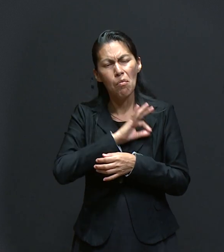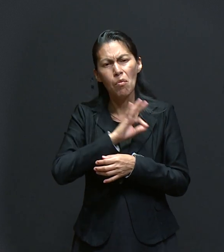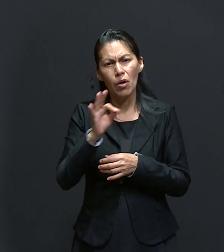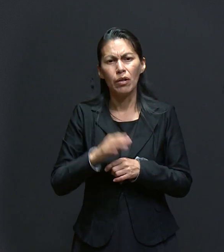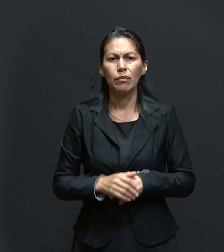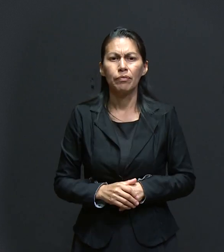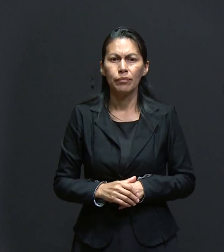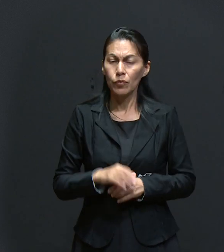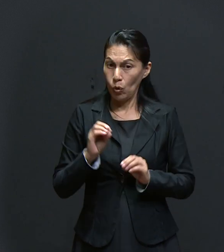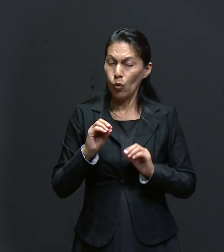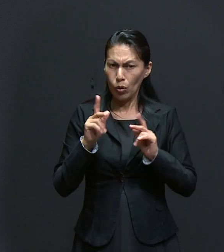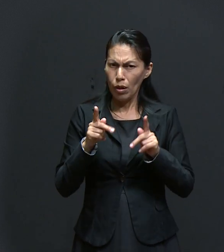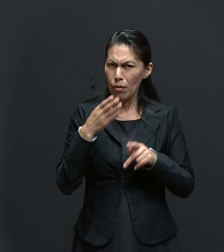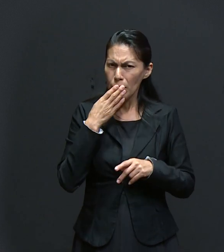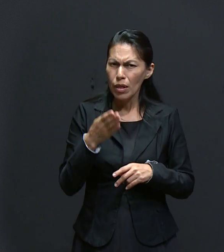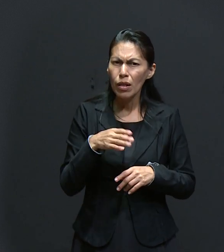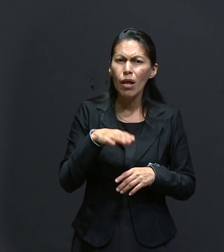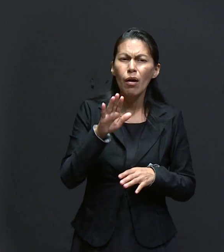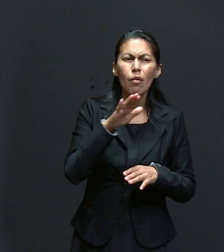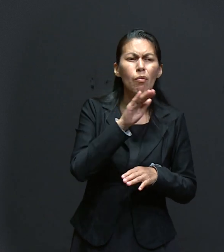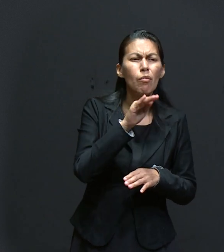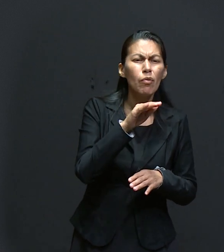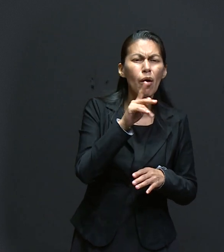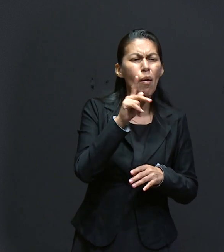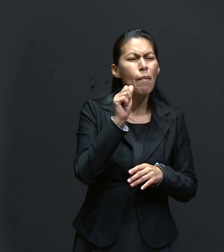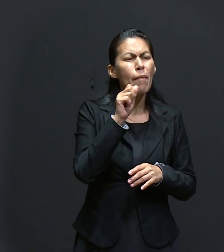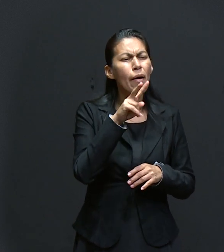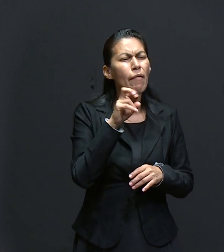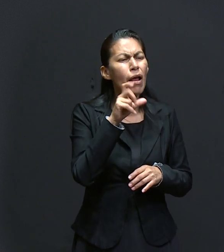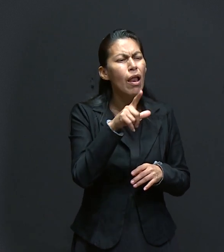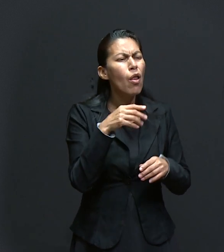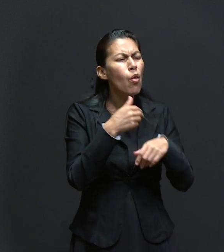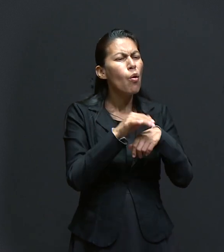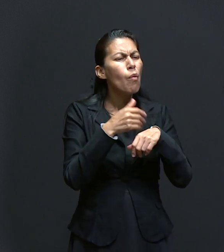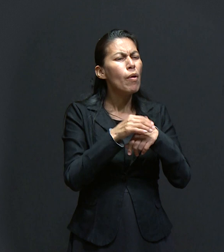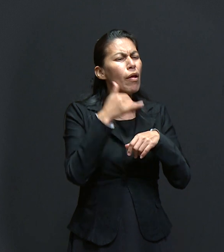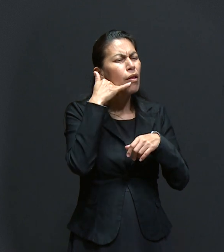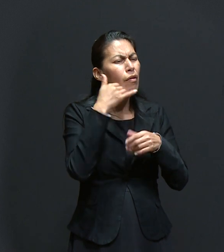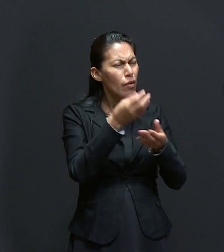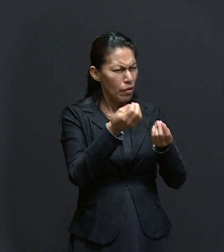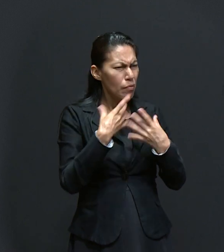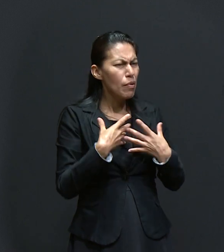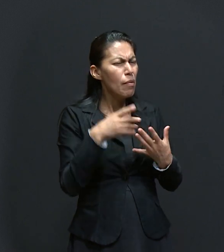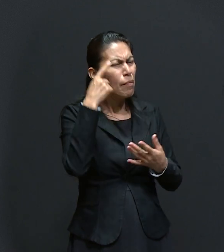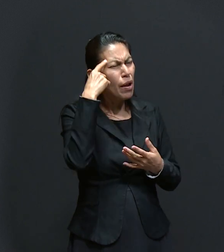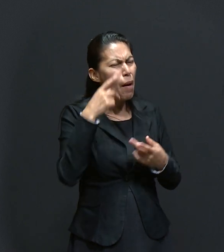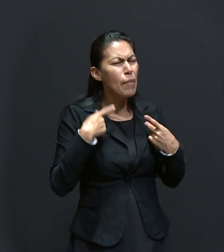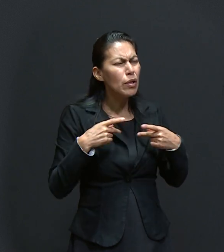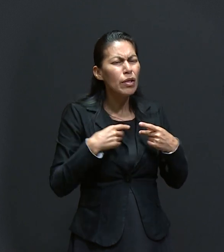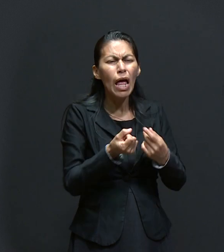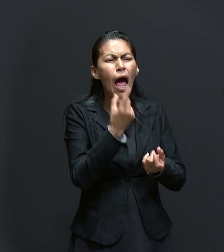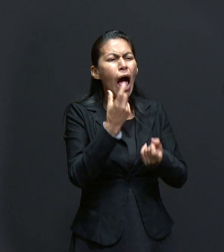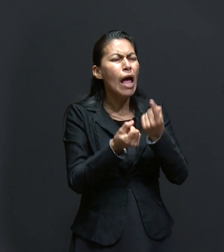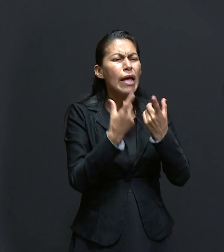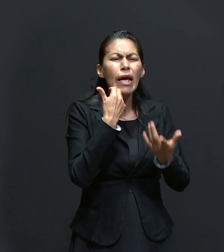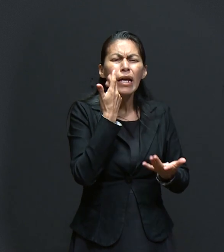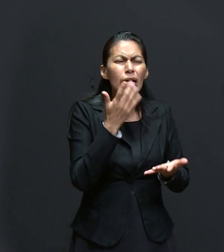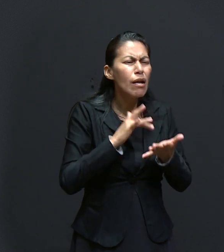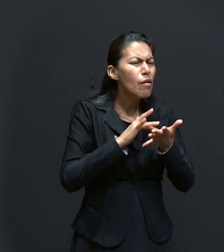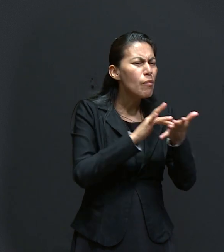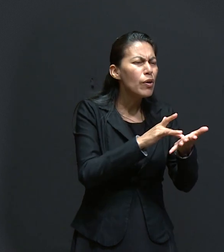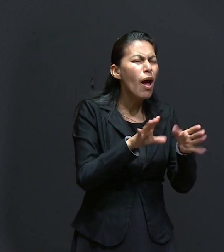como canalizar esta ayuda eso es muy bueno para ver cuál es tu número para que si hay alguien que quiere tener más